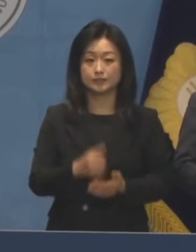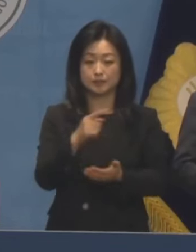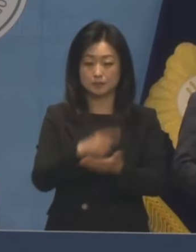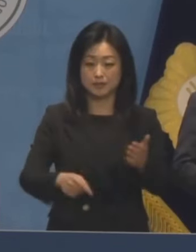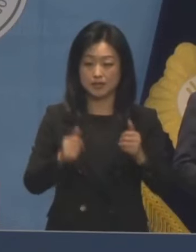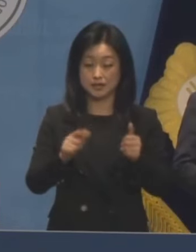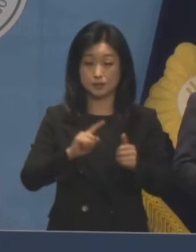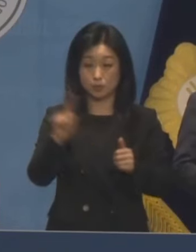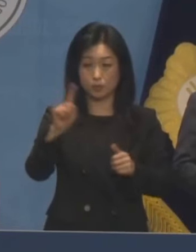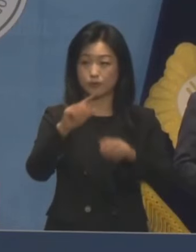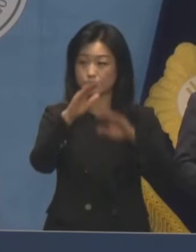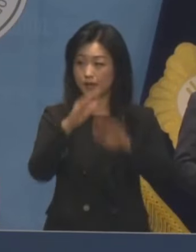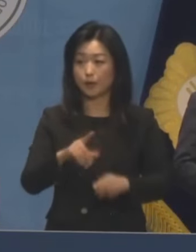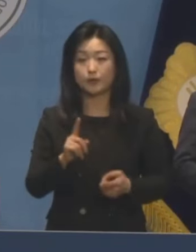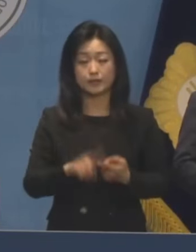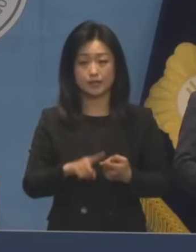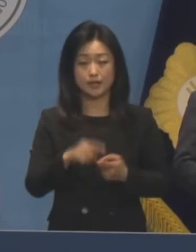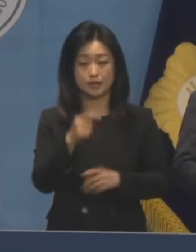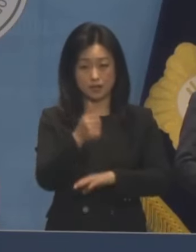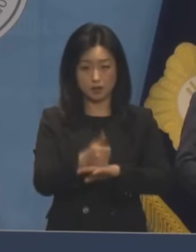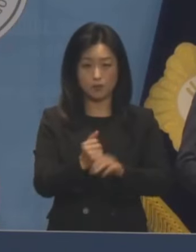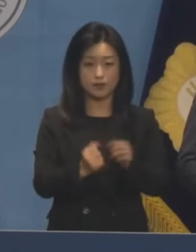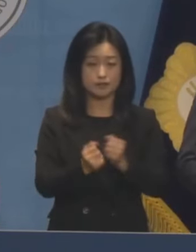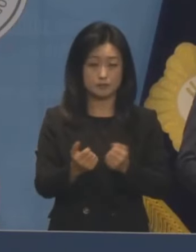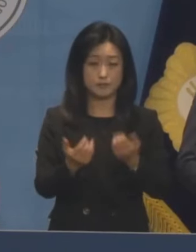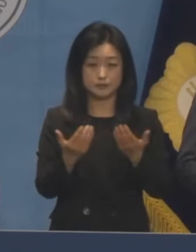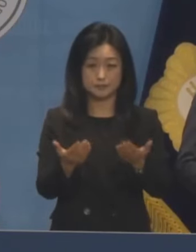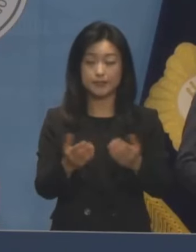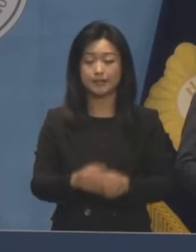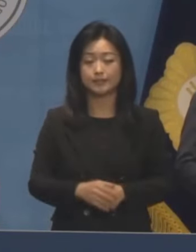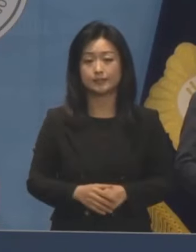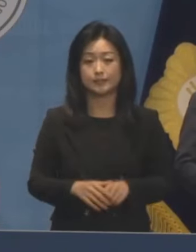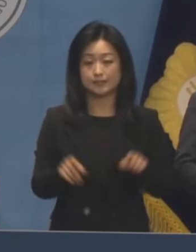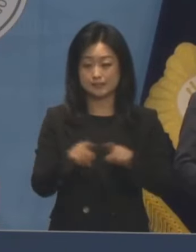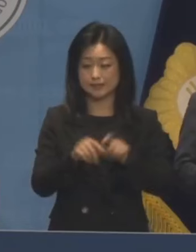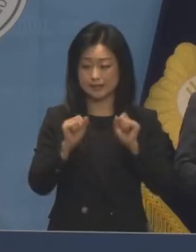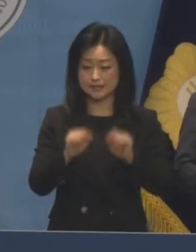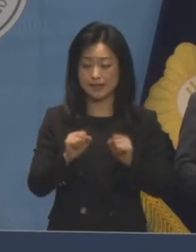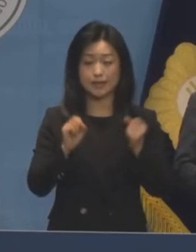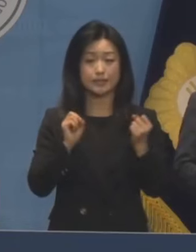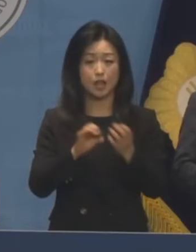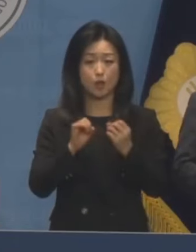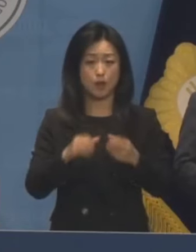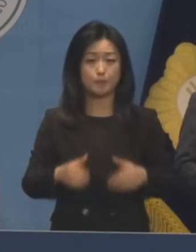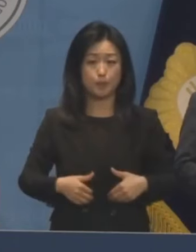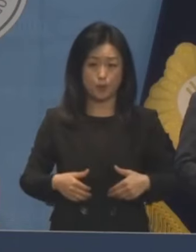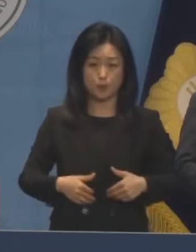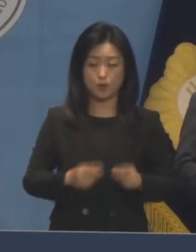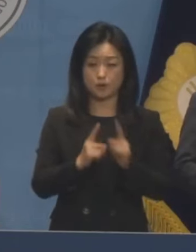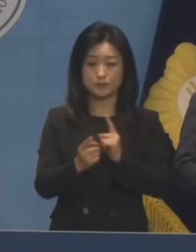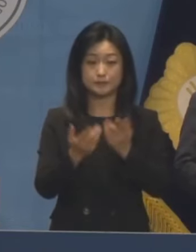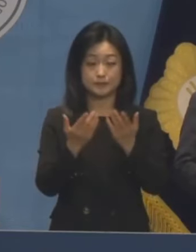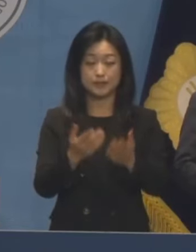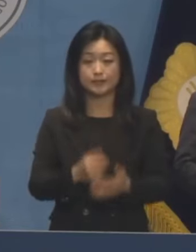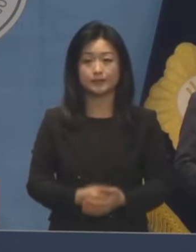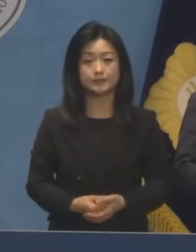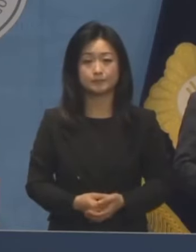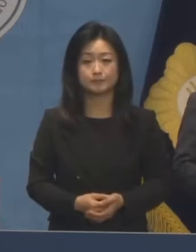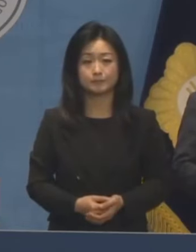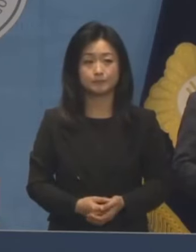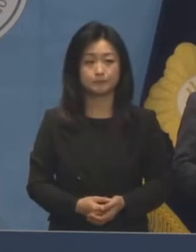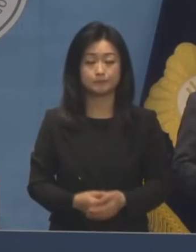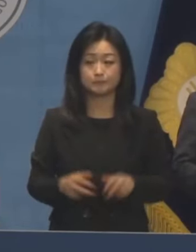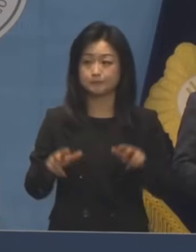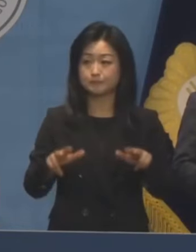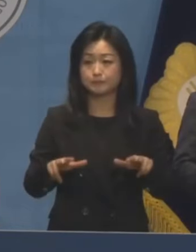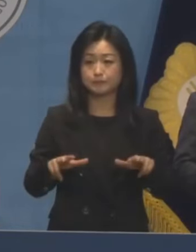가압류와 이거에 따른음 상생 대화 사회적 대화 부분에 대해서 말씀드리겠습니다